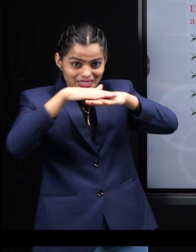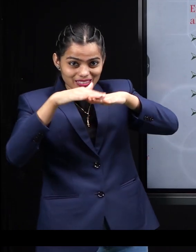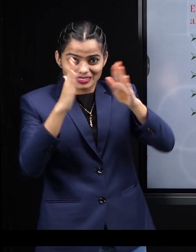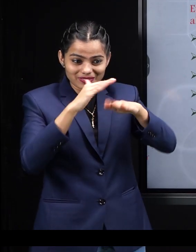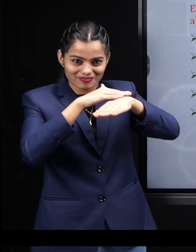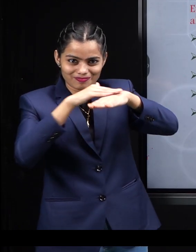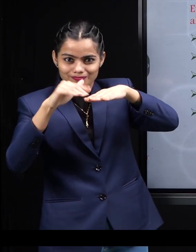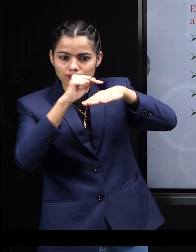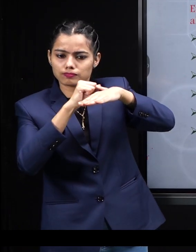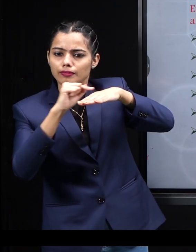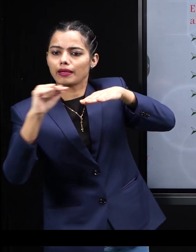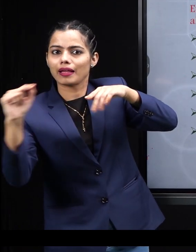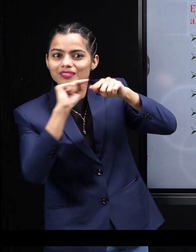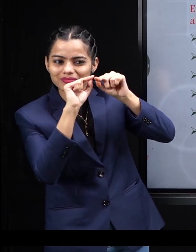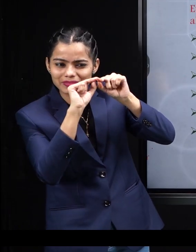மேற்பரப்பின் விளிம்புகள் கோடுகள்.